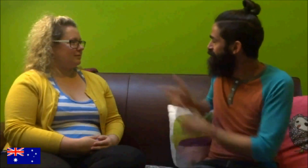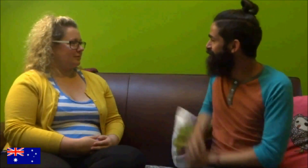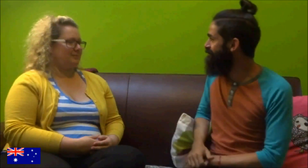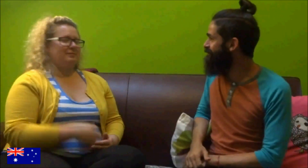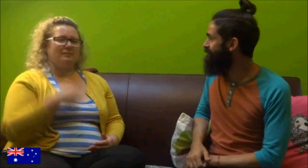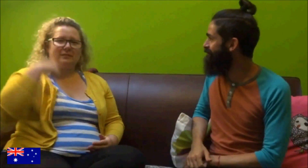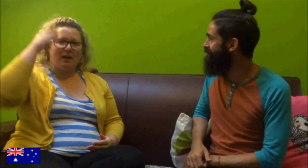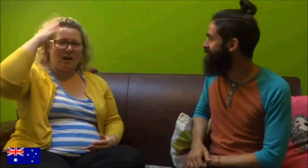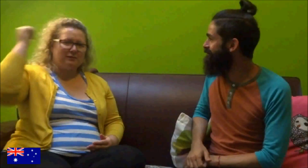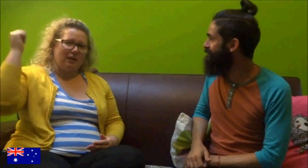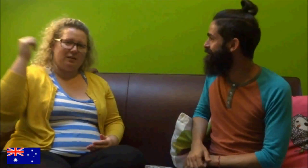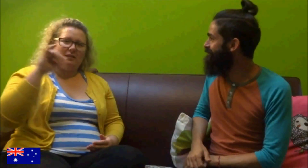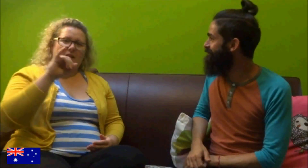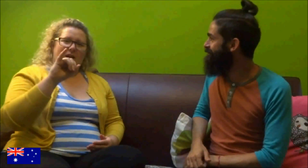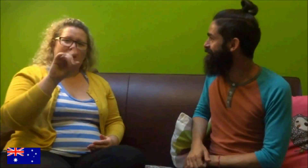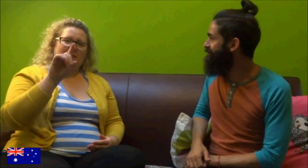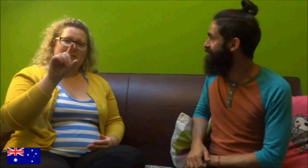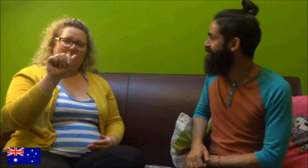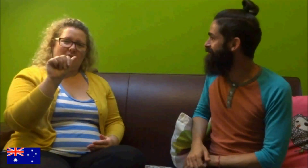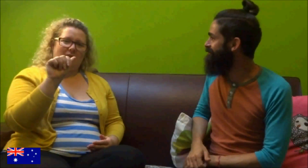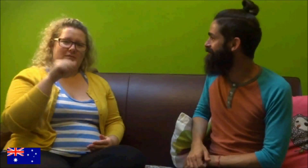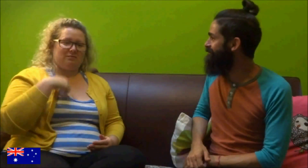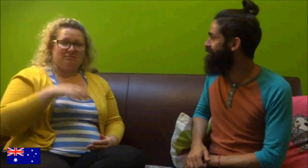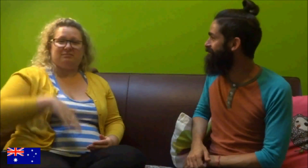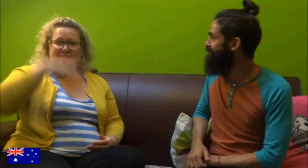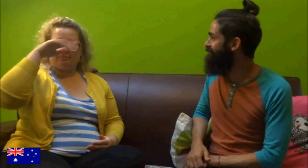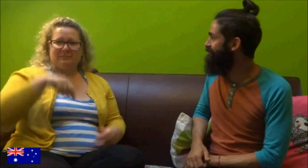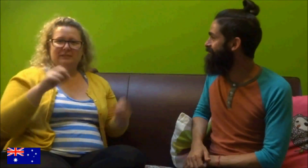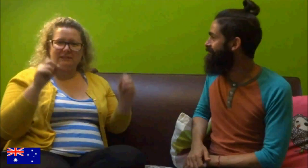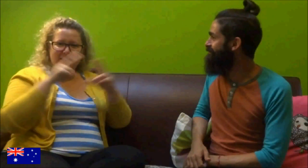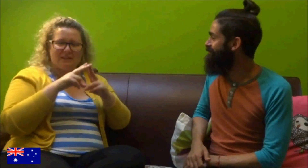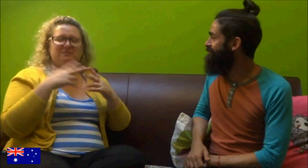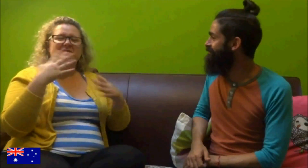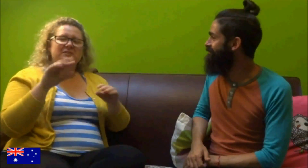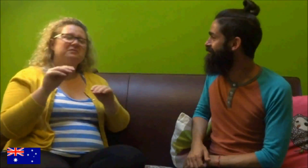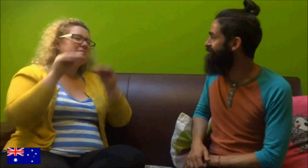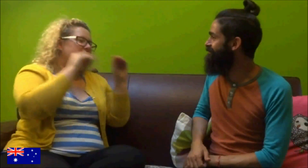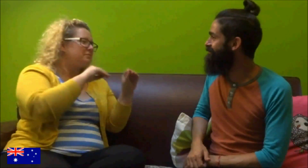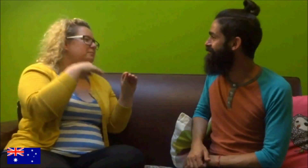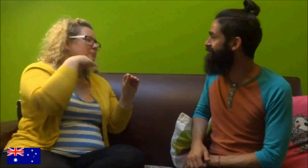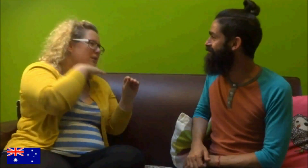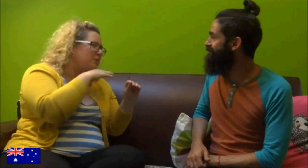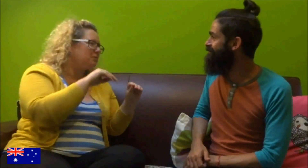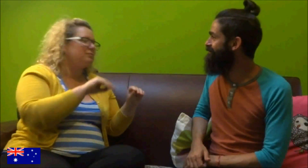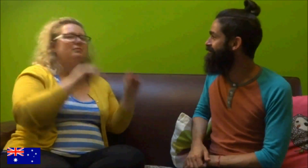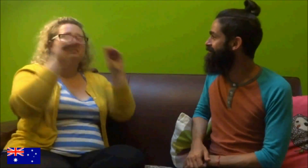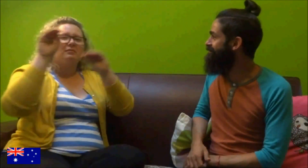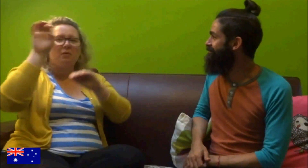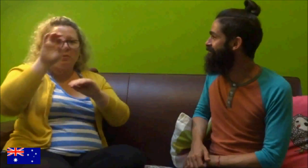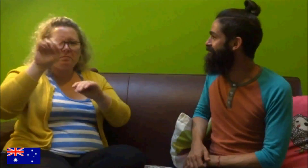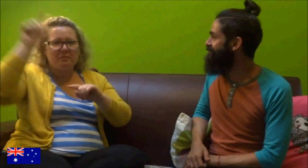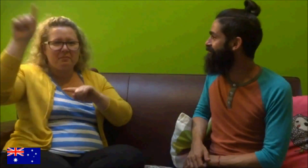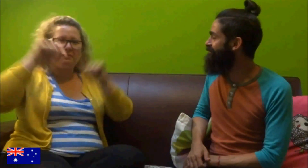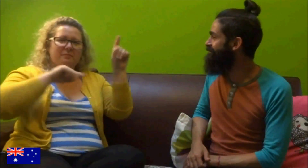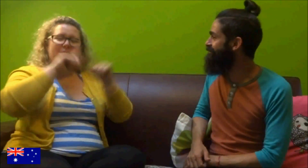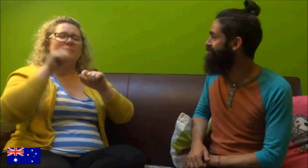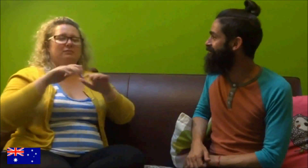et que tu dises un peu qui tu es. Donc, je m'appelle Ida. J'ai grandi ici à Sydney. J'ai un peu déménagé à